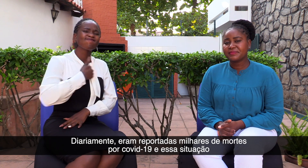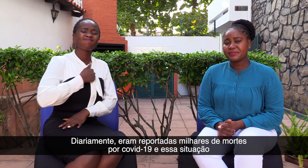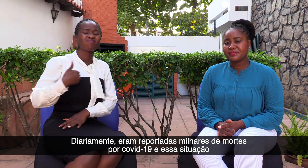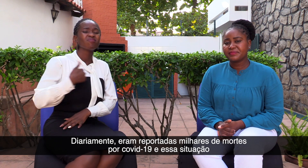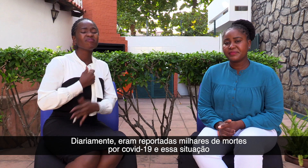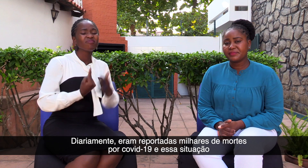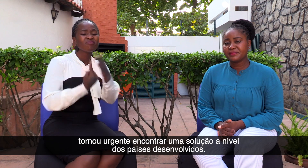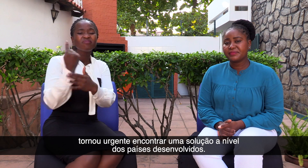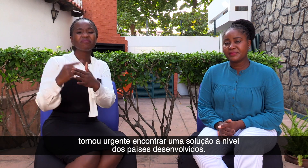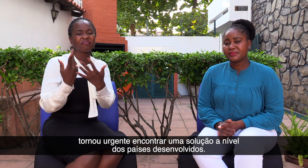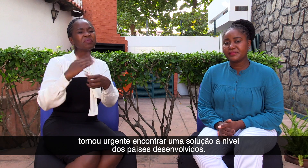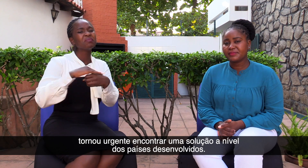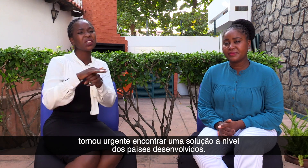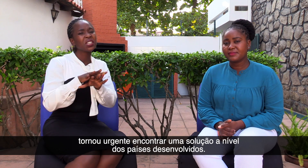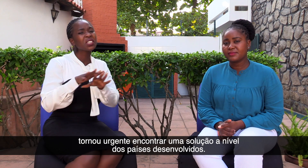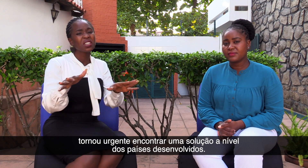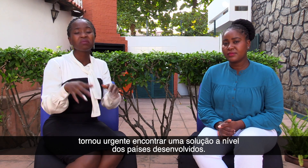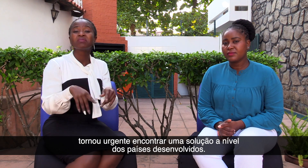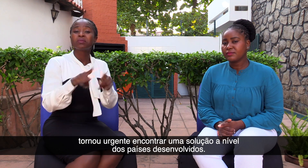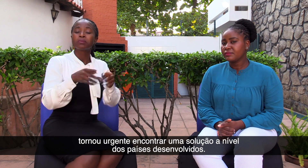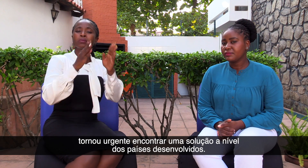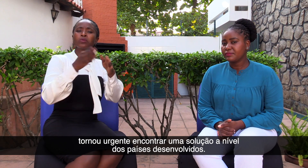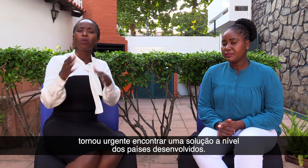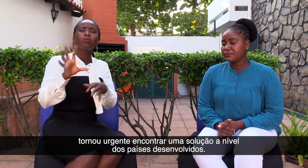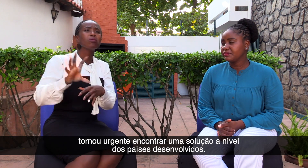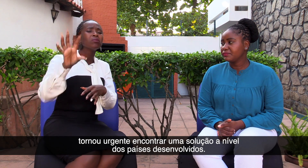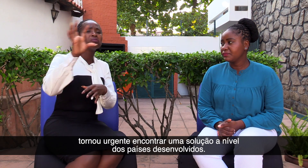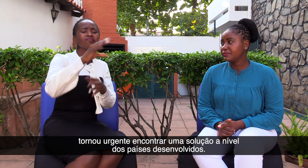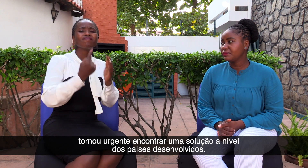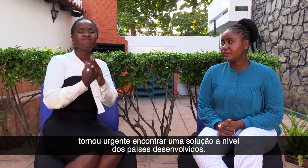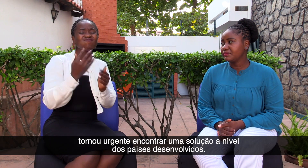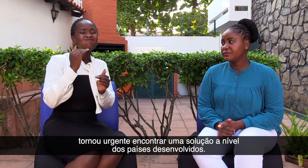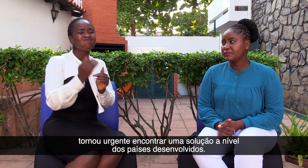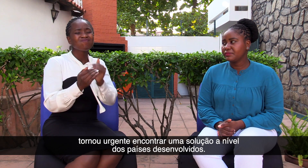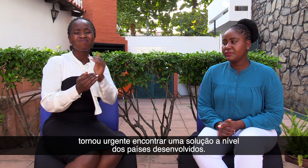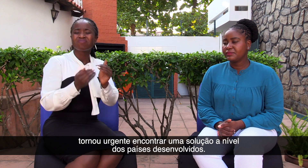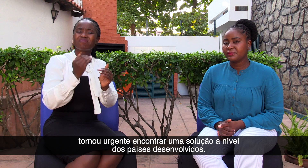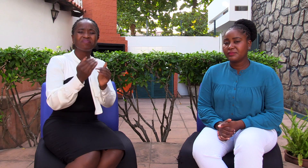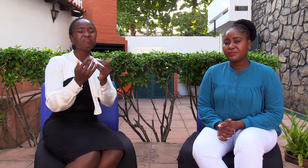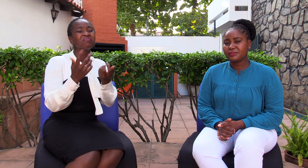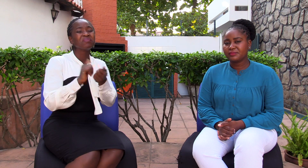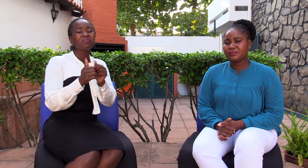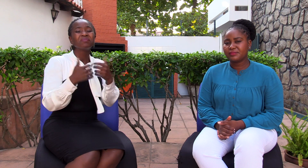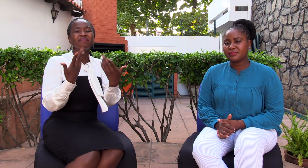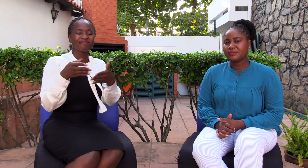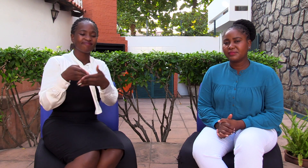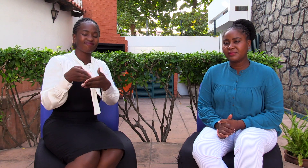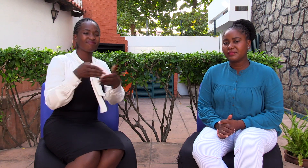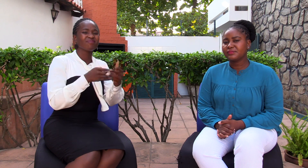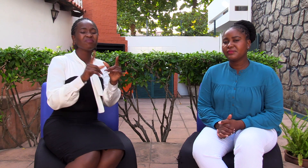essa situação tornou urgente encontrar uma solução a nível dos países desenvolvidos.